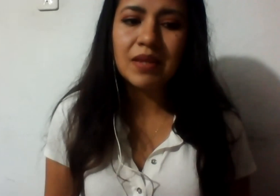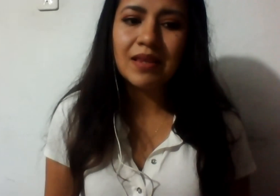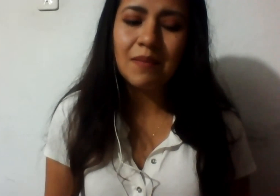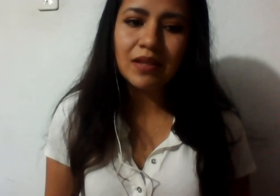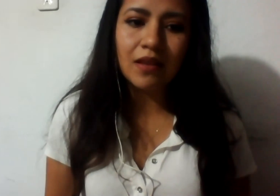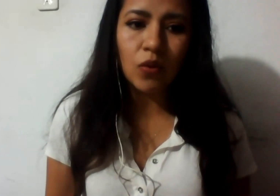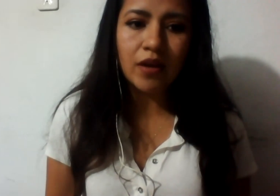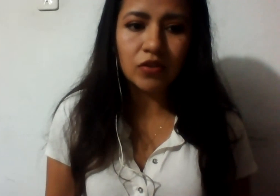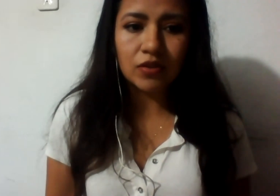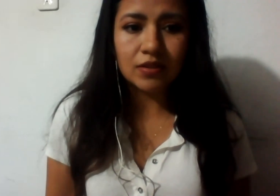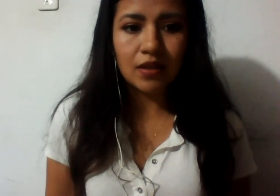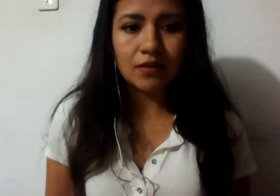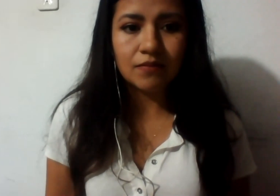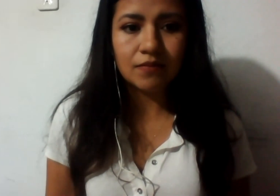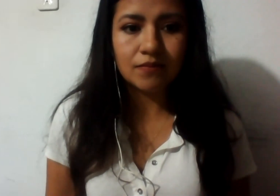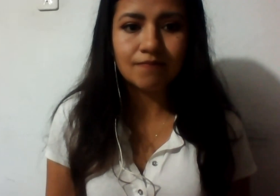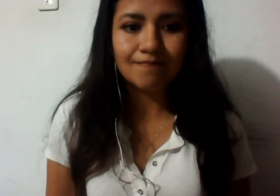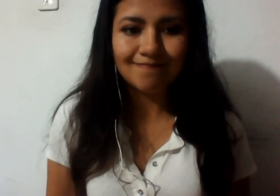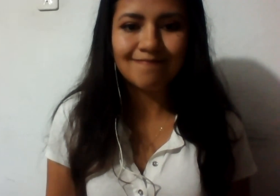Y también depende del lugar en donde estén.